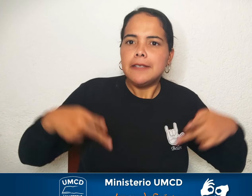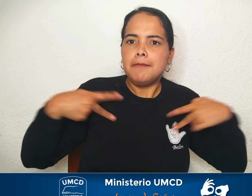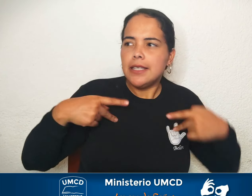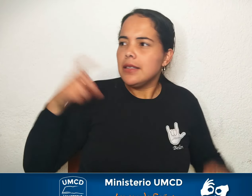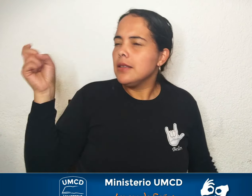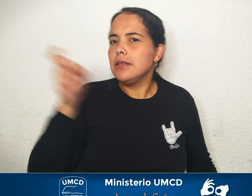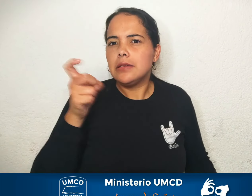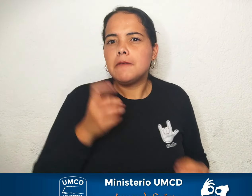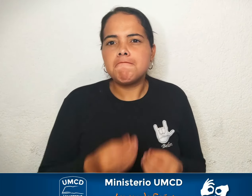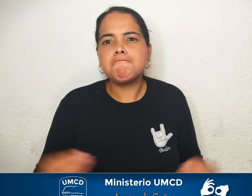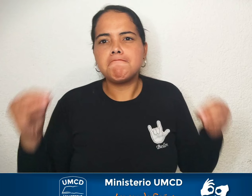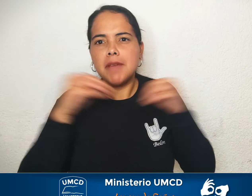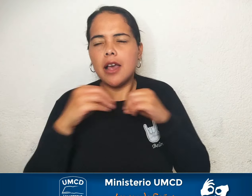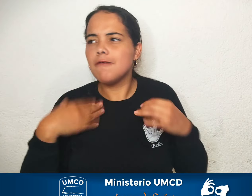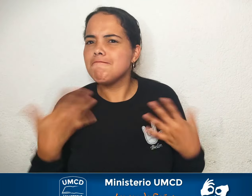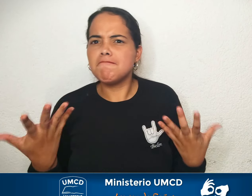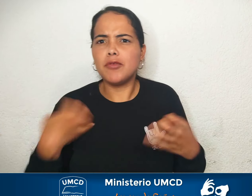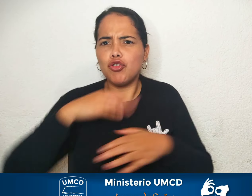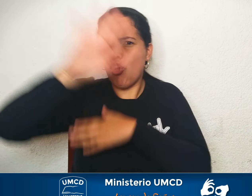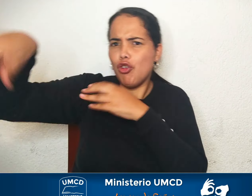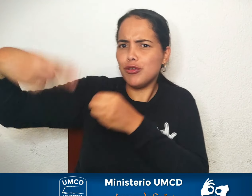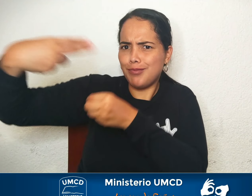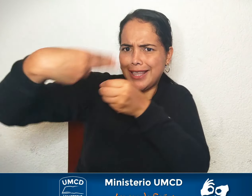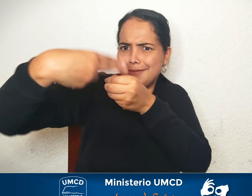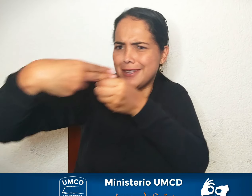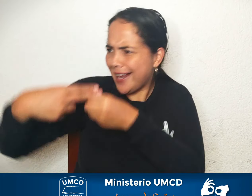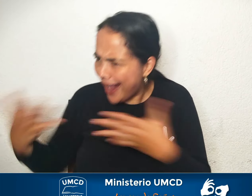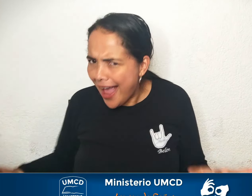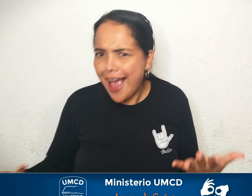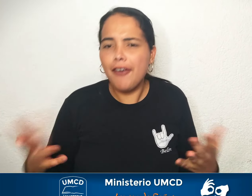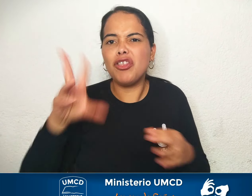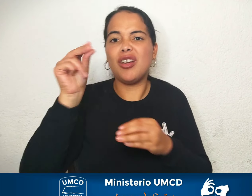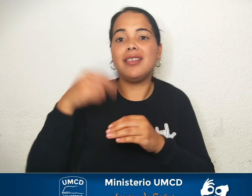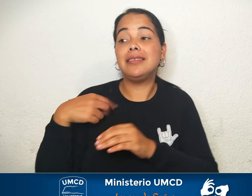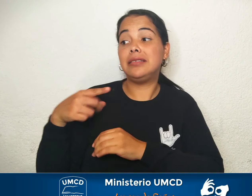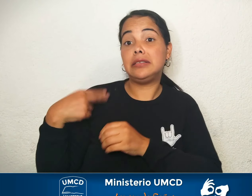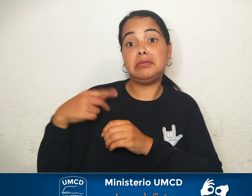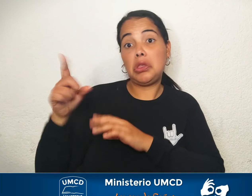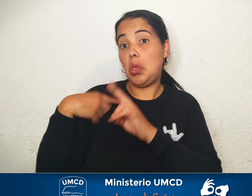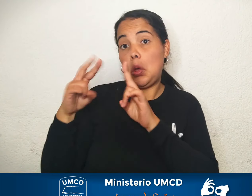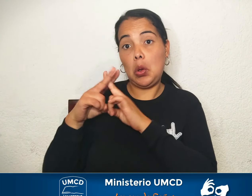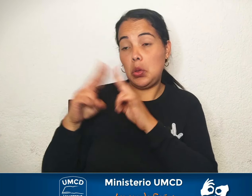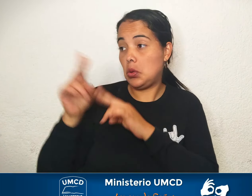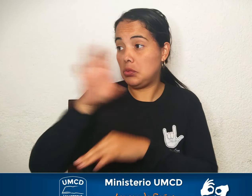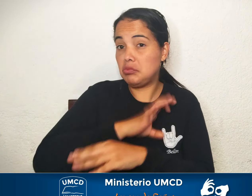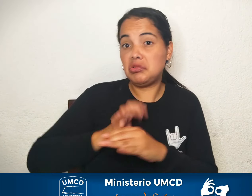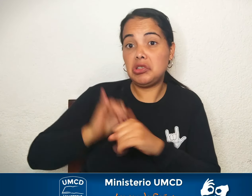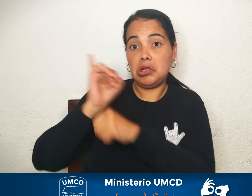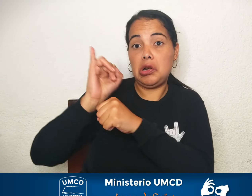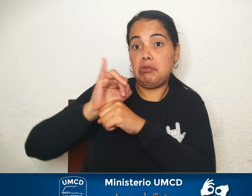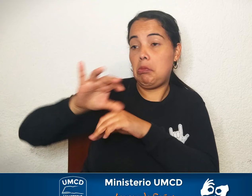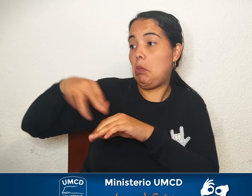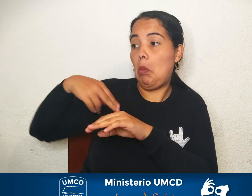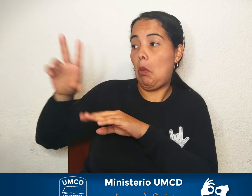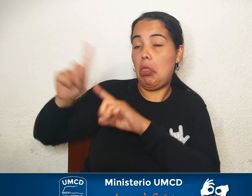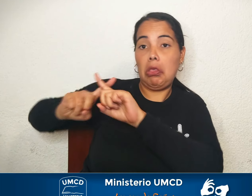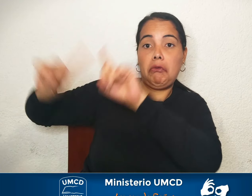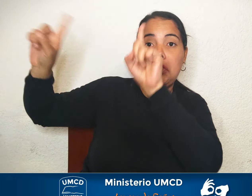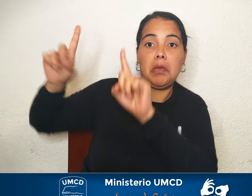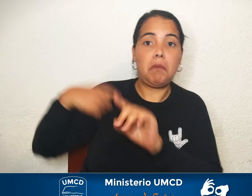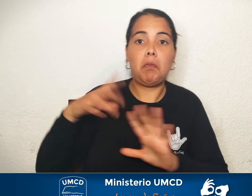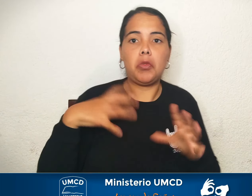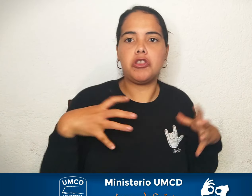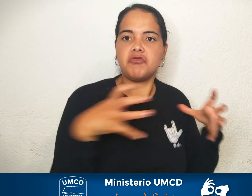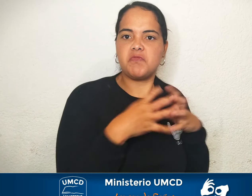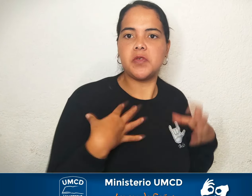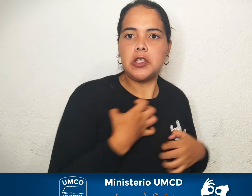vida la participación de varias personas, desde la persona que nos llevó a acercarnos a la